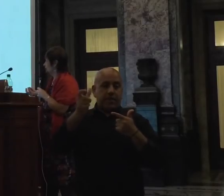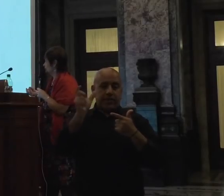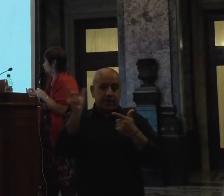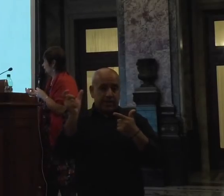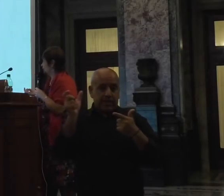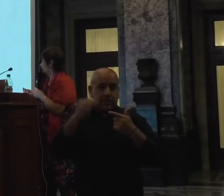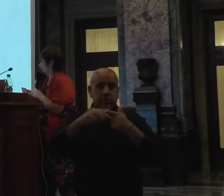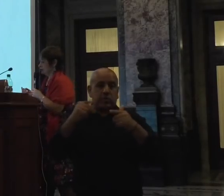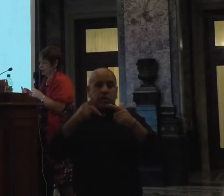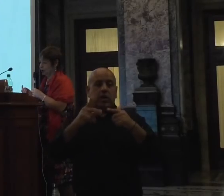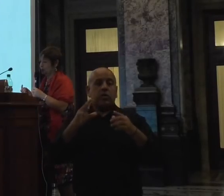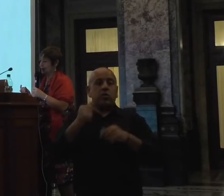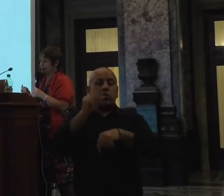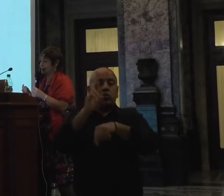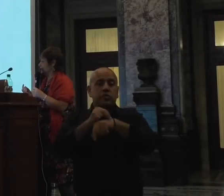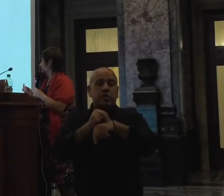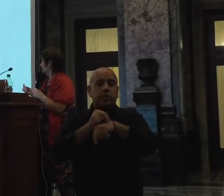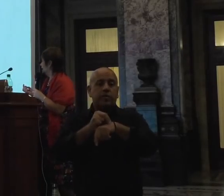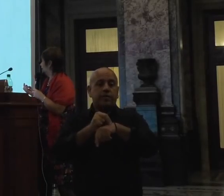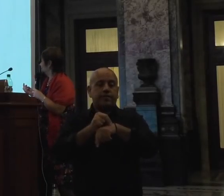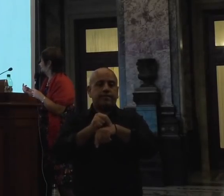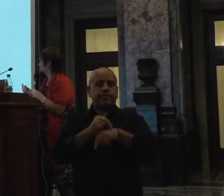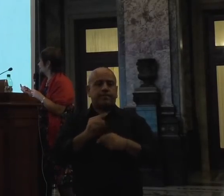usamos métodos de estimulación como